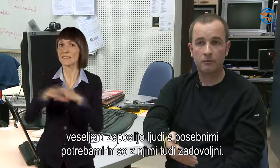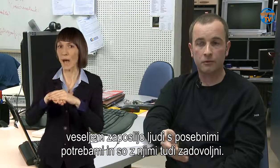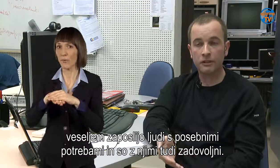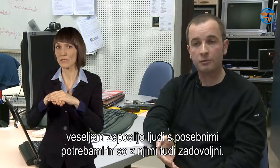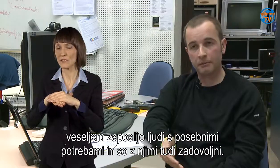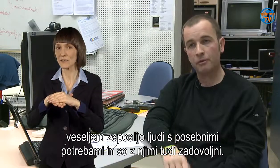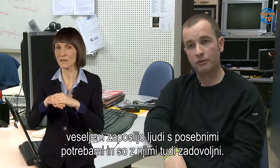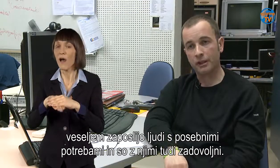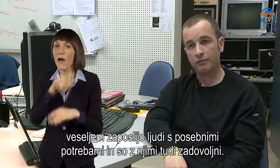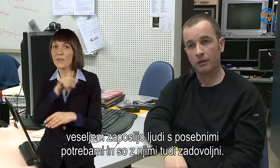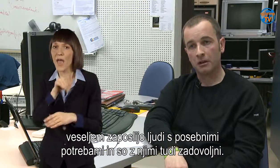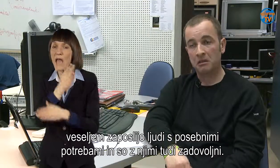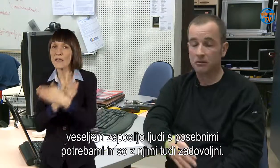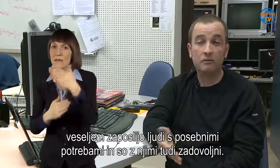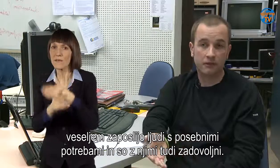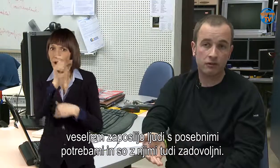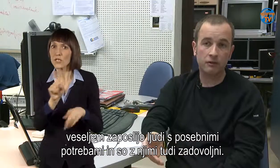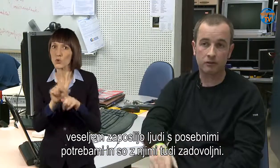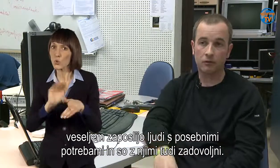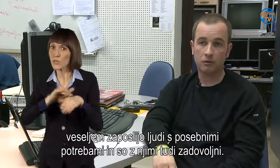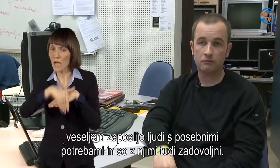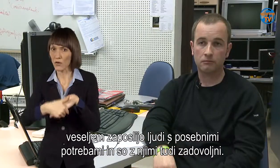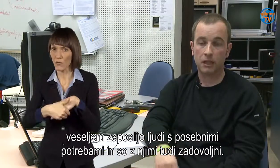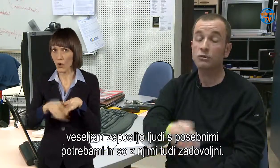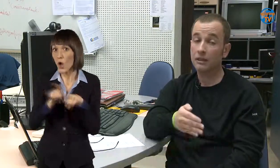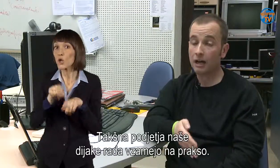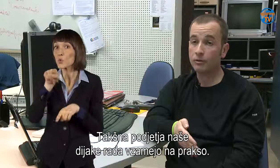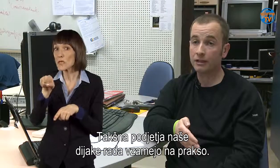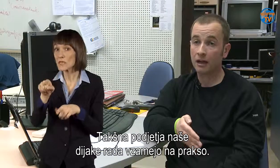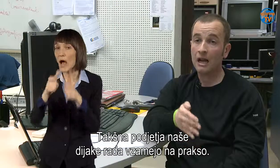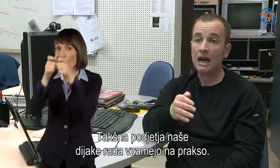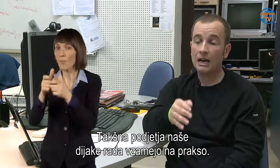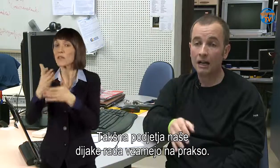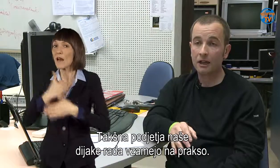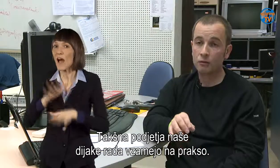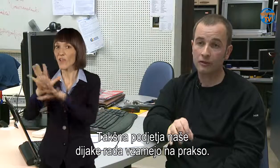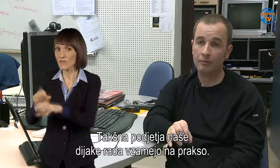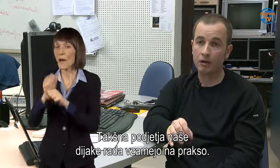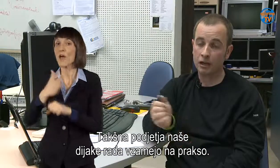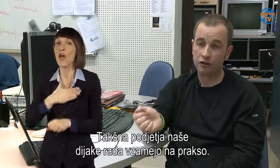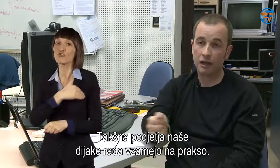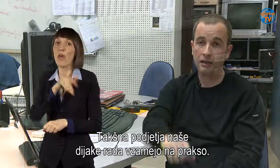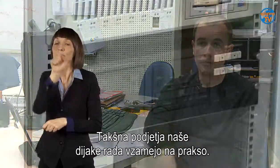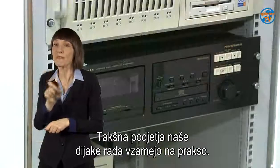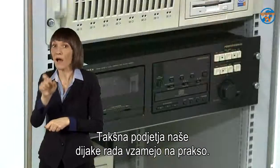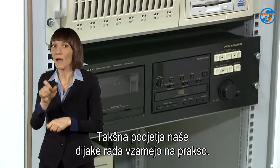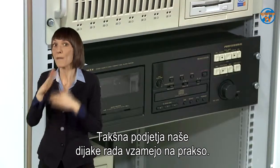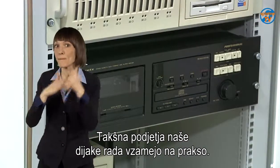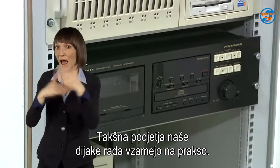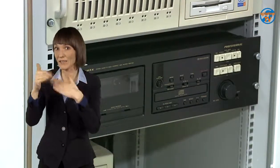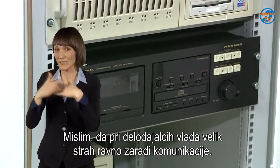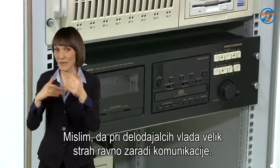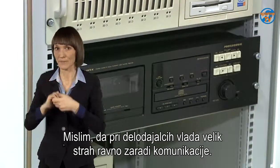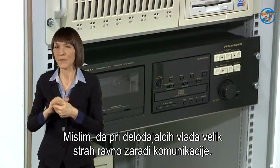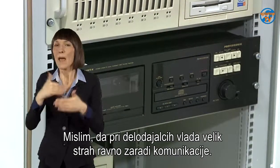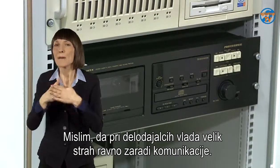zaposlijo ljudi s posebnimi potrebami in so z njimi seveda tudi zadovoljni. In tudi taka podjetja rada vzamejo naše dijake na prakso.